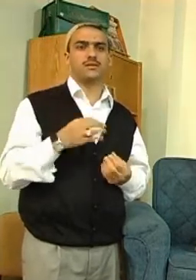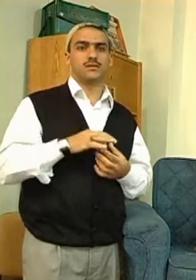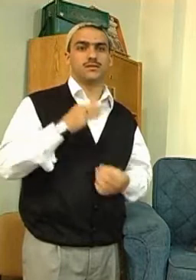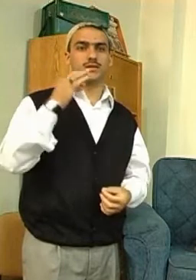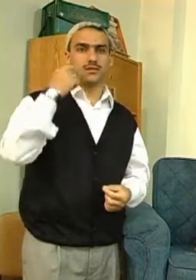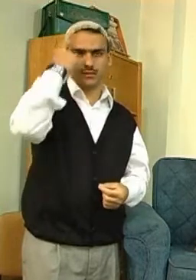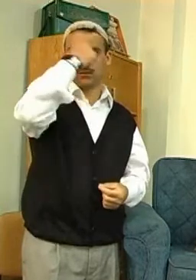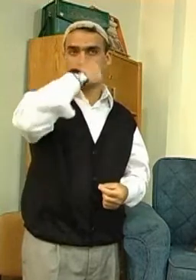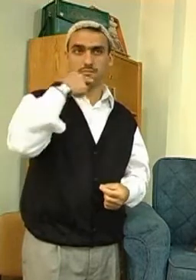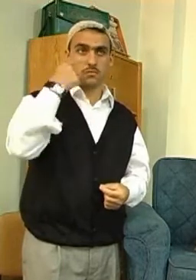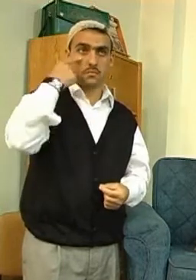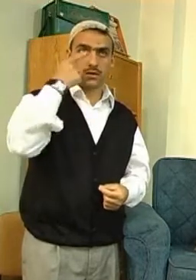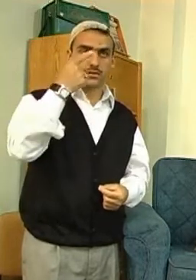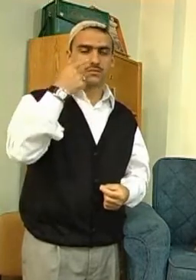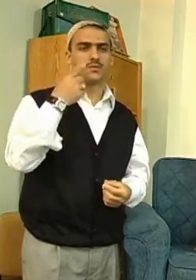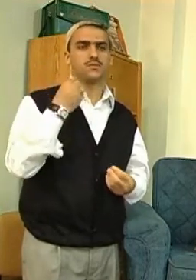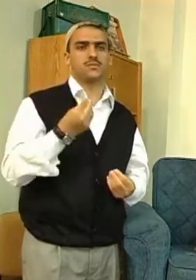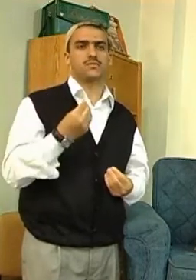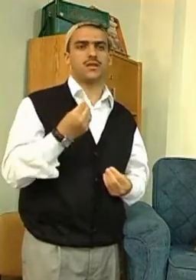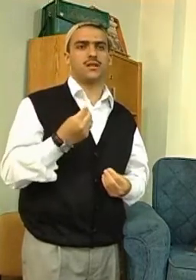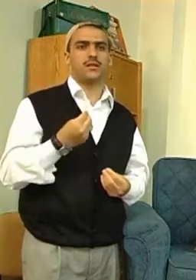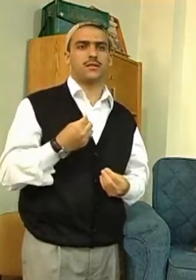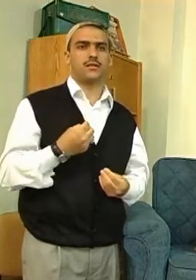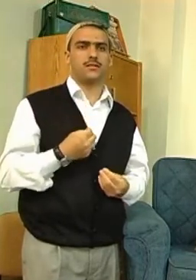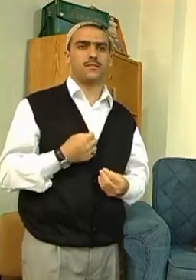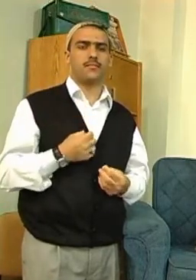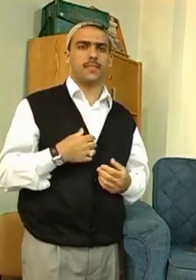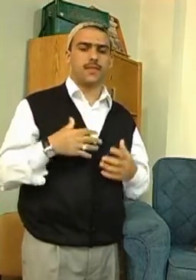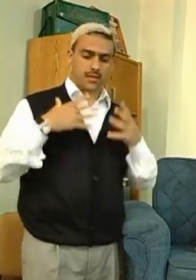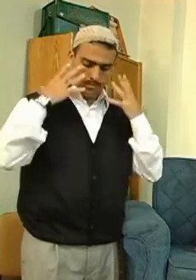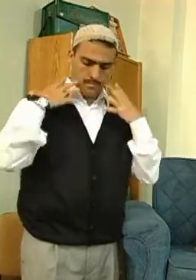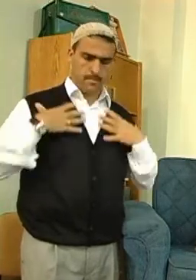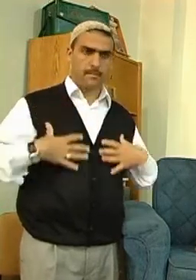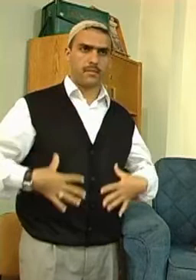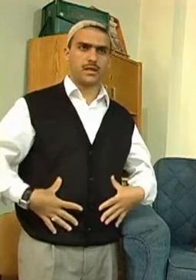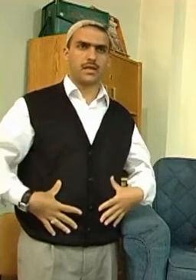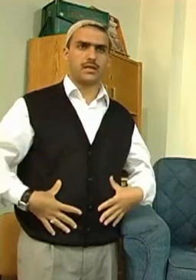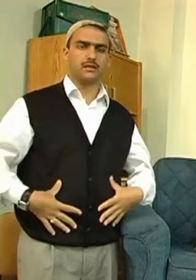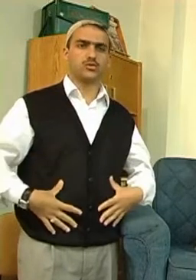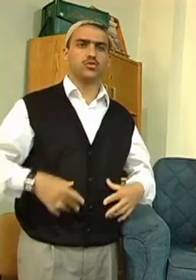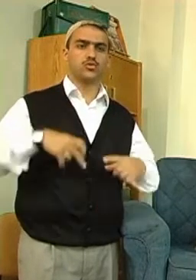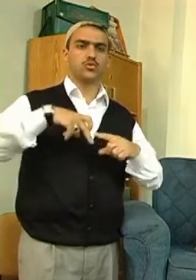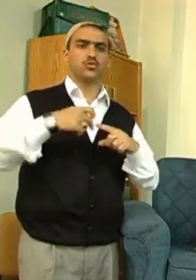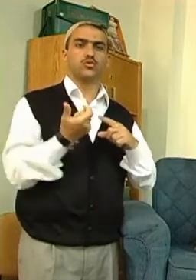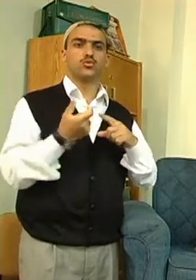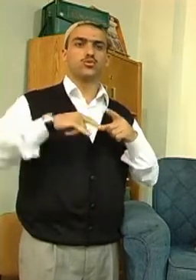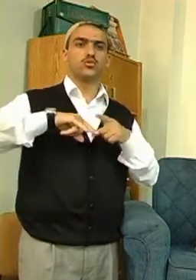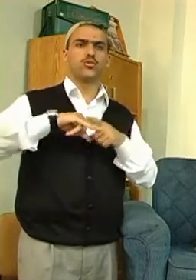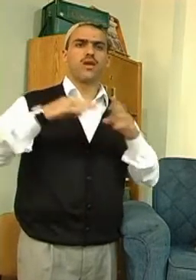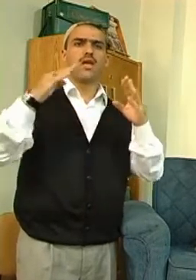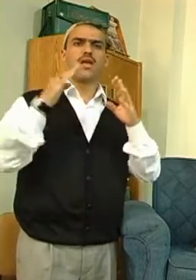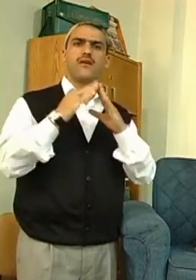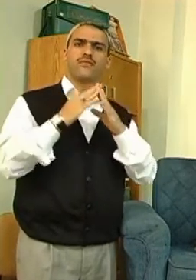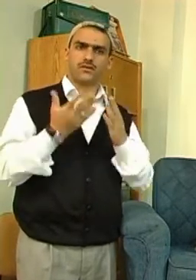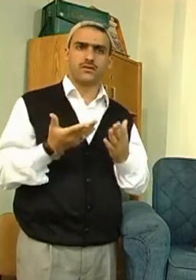İnsan şu usta diyor ki, ruh, beden ruhun hanesidir diyor. Beden ruhun hanesidir, evidir diyor. Dolayısıyla insan deyince ruh